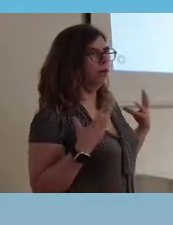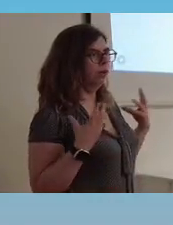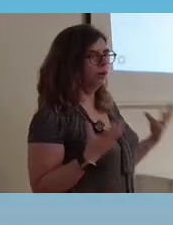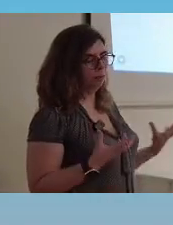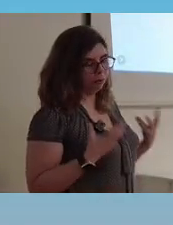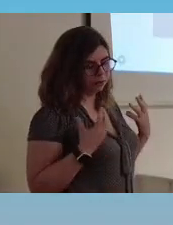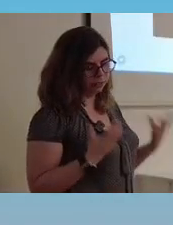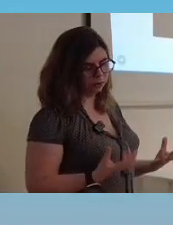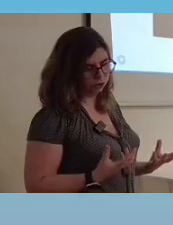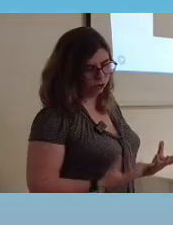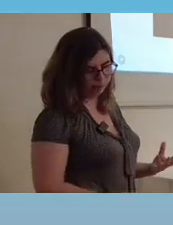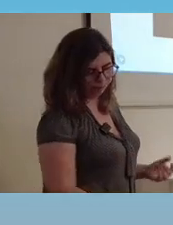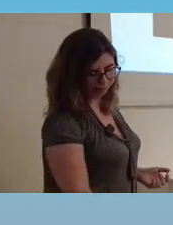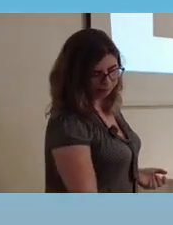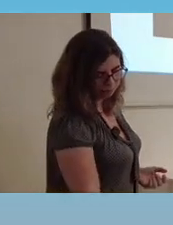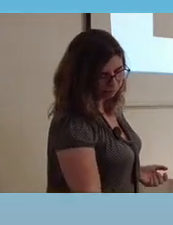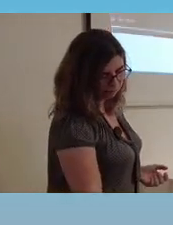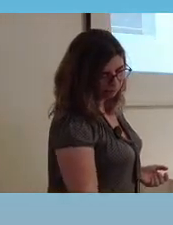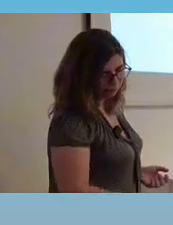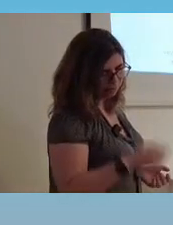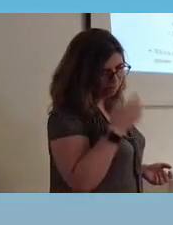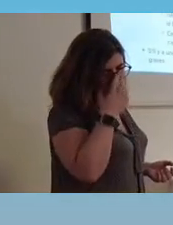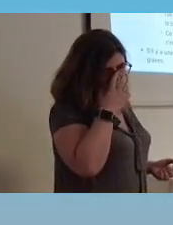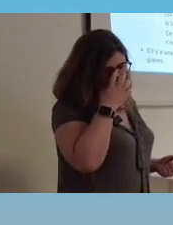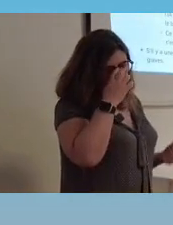pour comprendre ces enjeux-là.